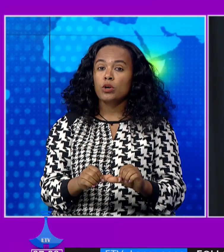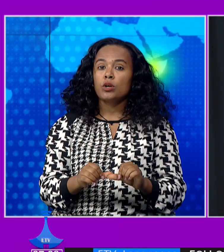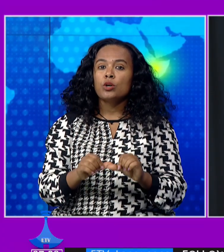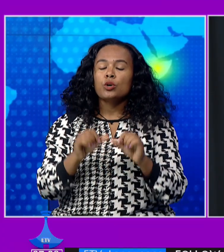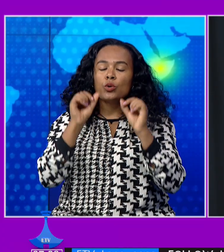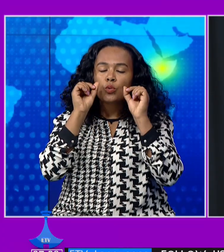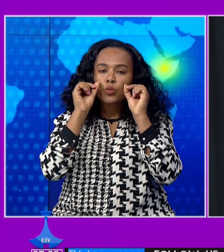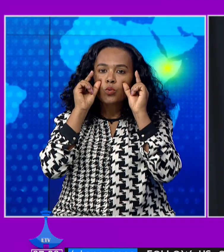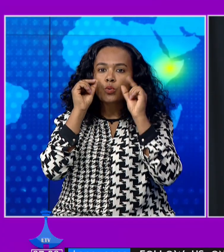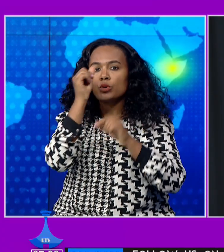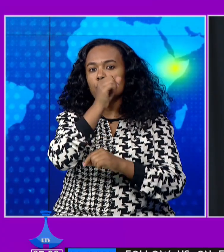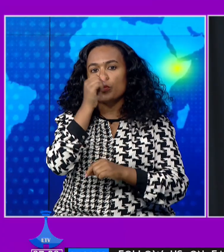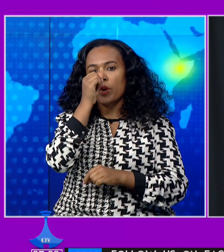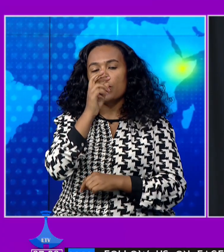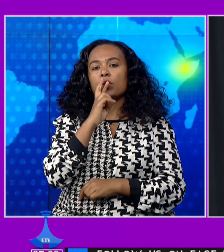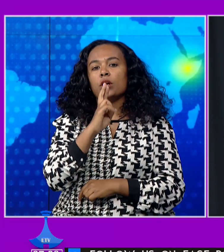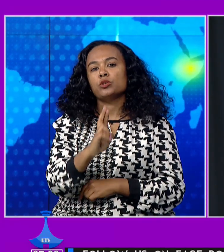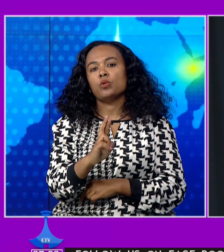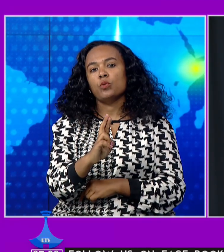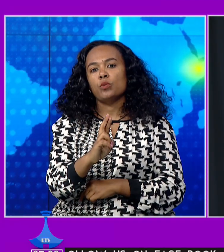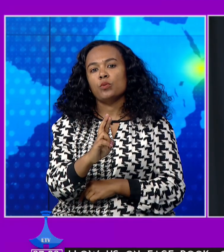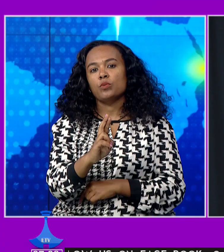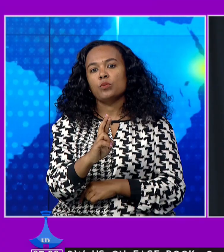እንቁ ኢትዮጵያዊ ናቸው።